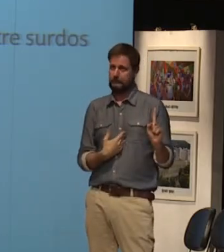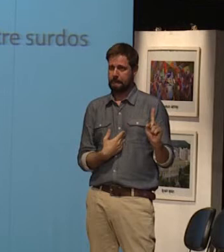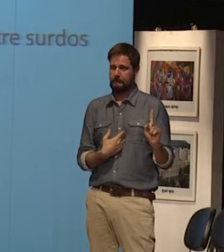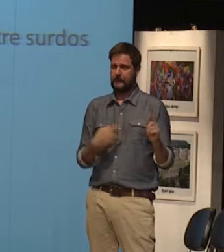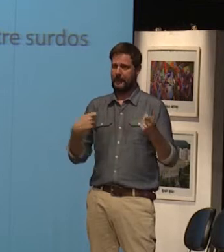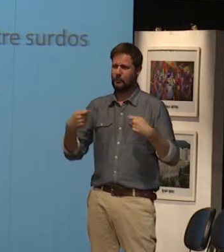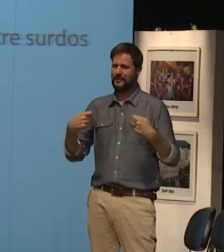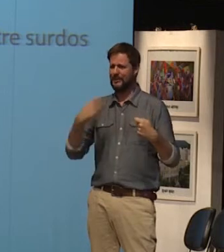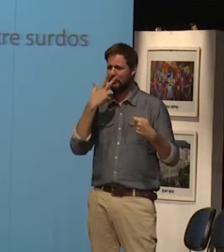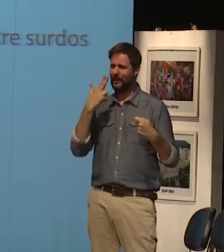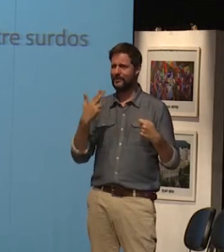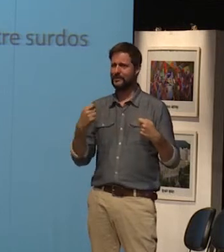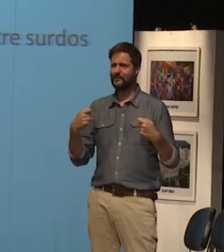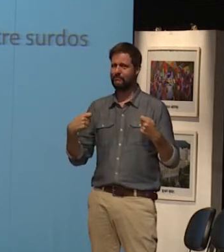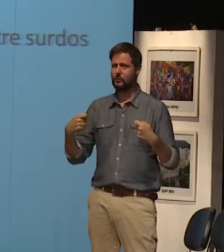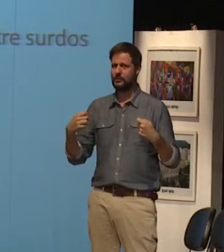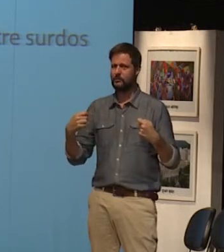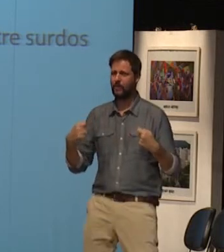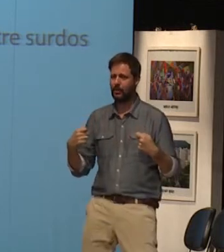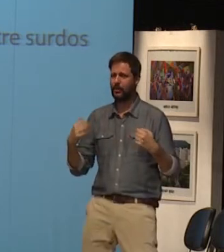usando um intérprete, parece uma negociação